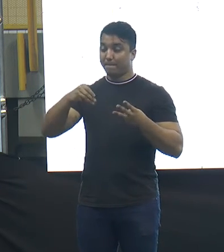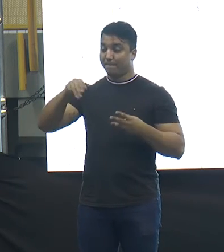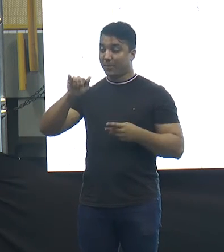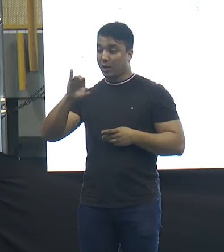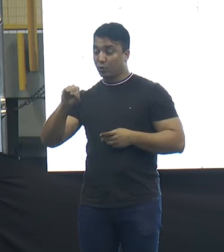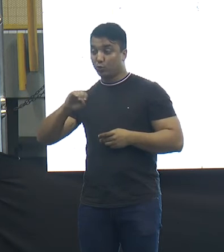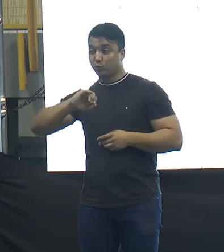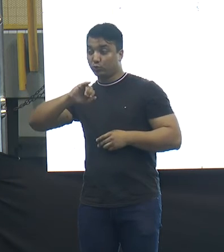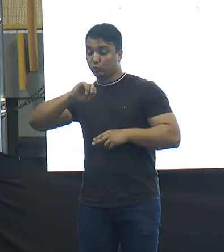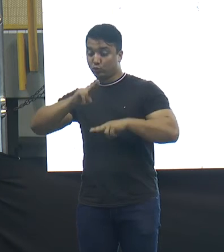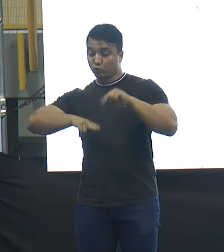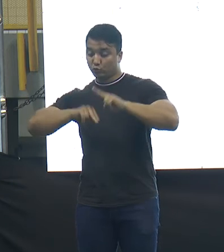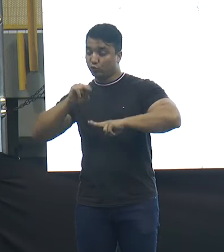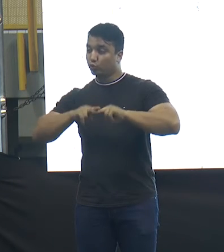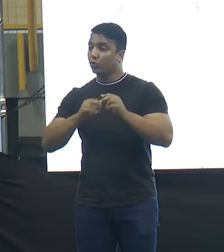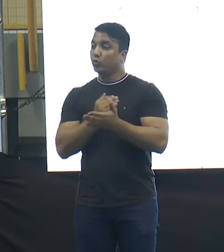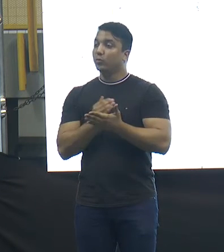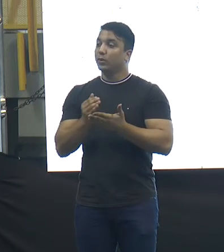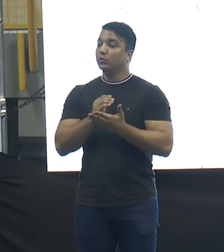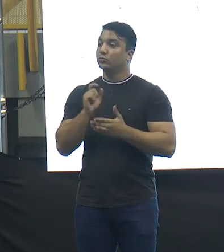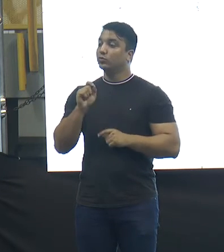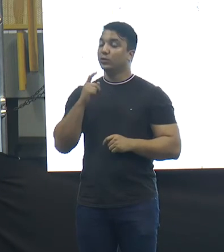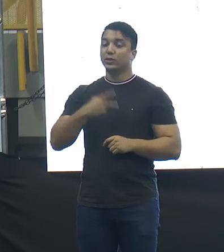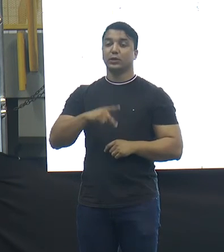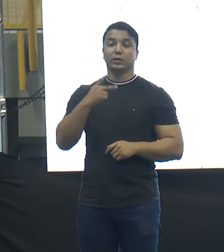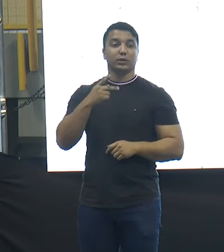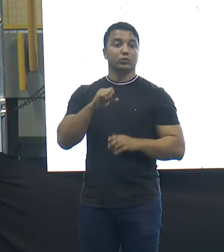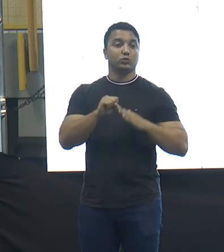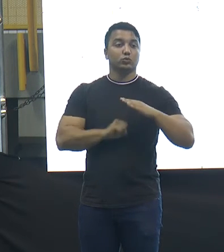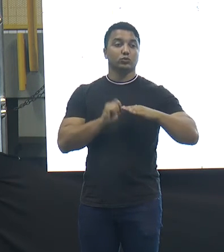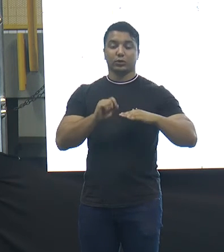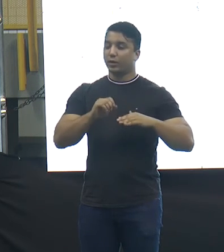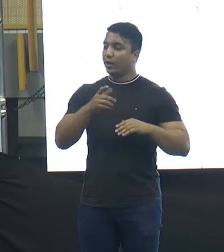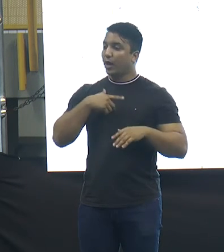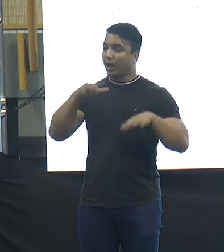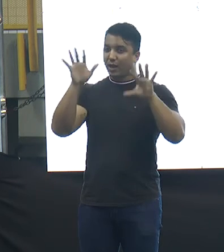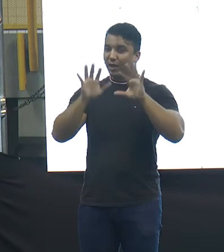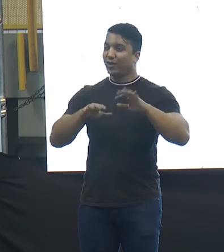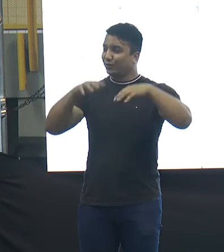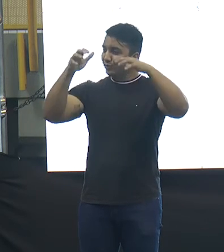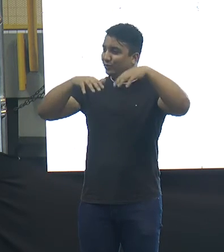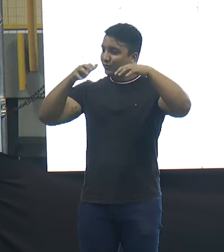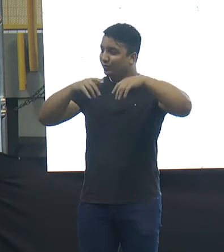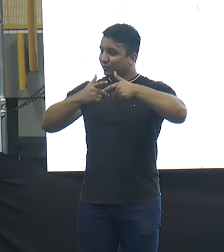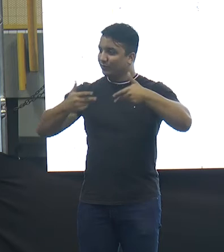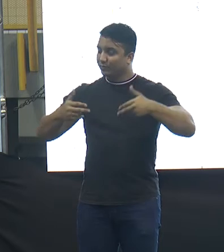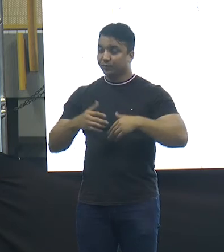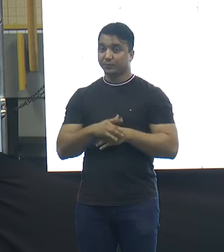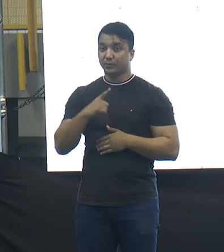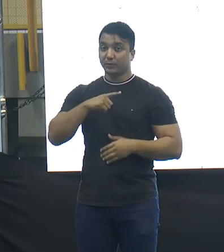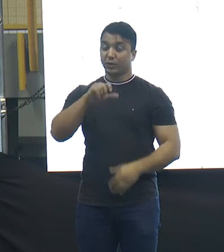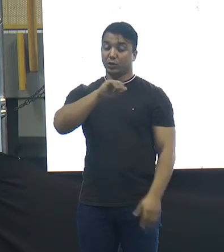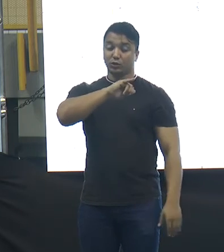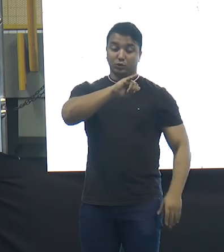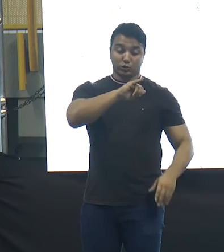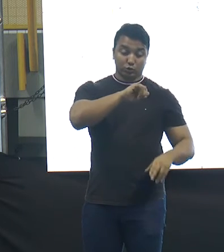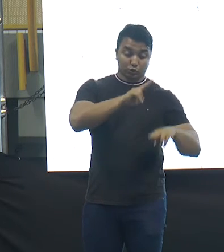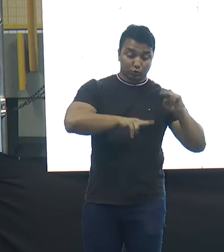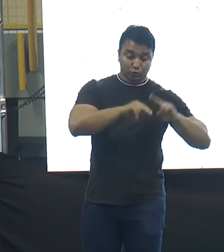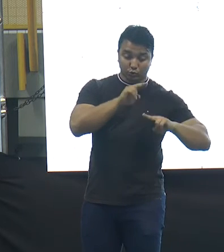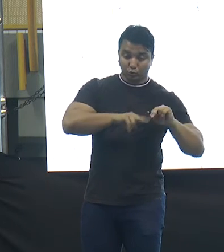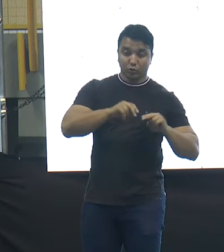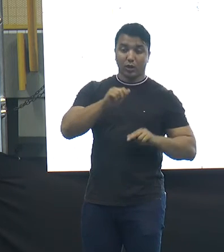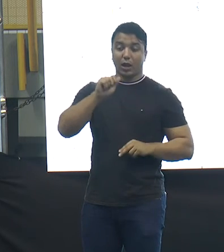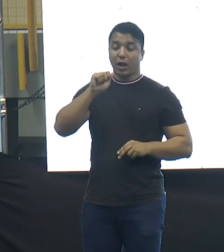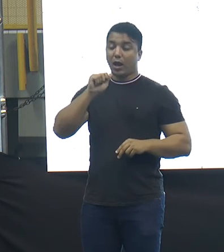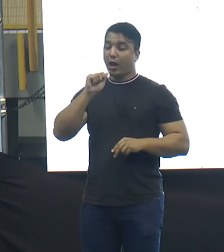maio, junho. Começa o quê? Aqui no hemisfério sul, o inverno. Julho, agosto e setembro. Começa o